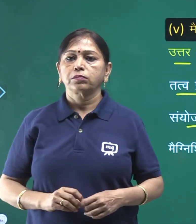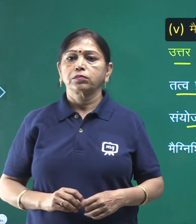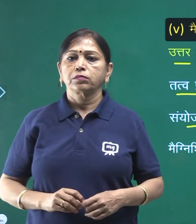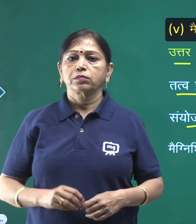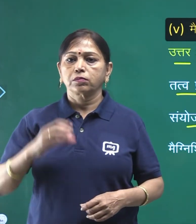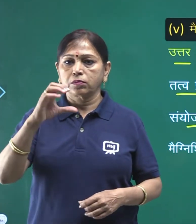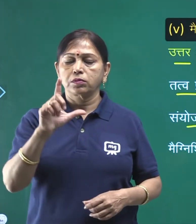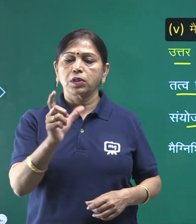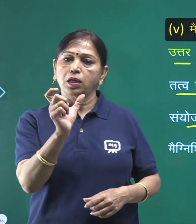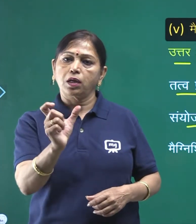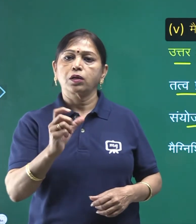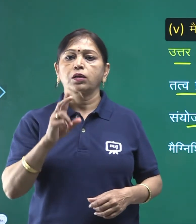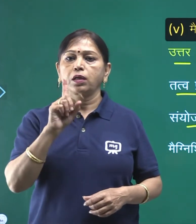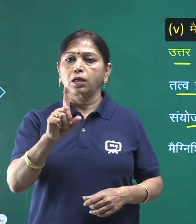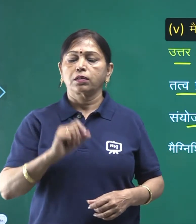क्लोराइड की 1